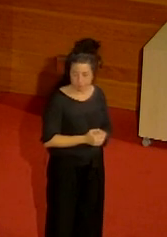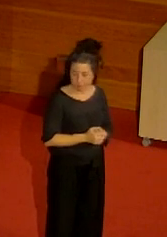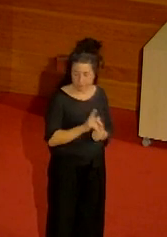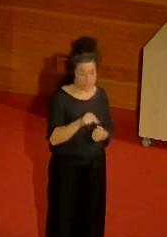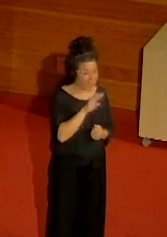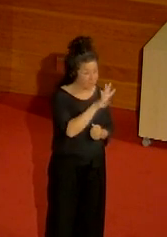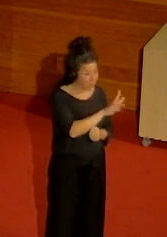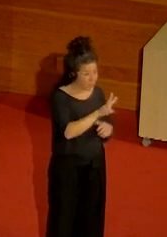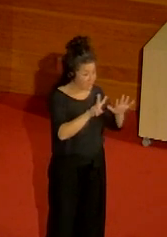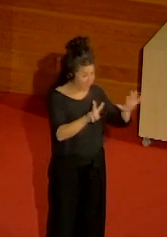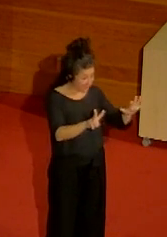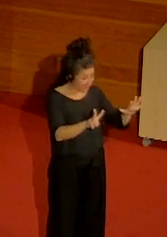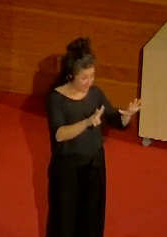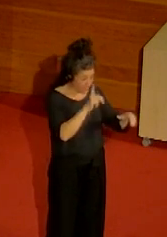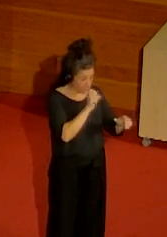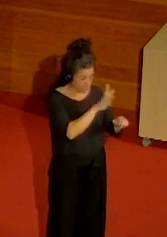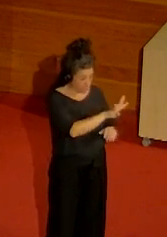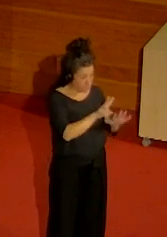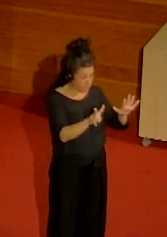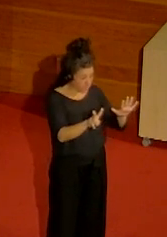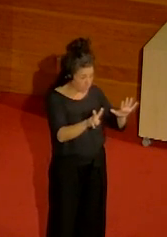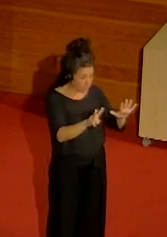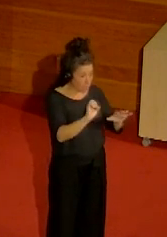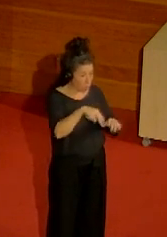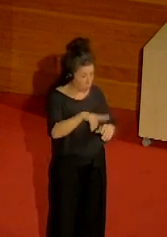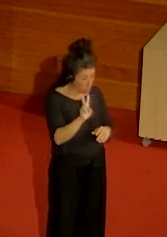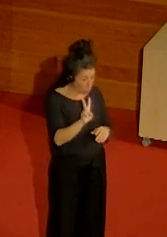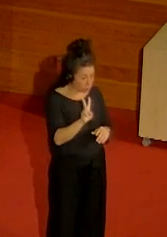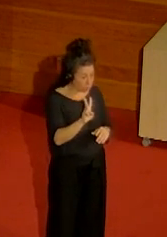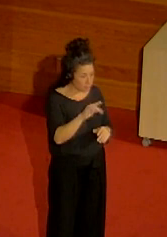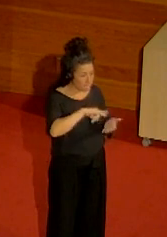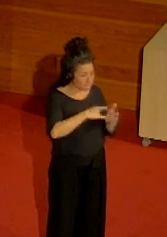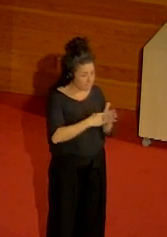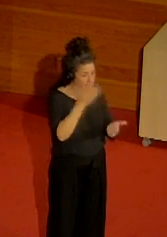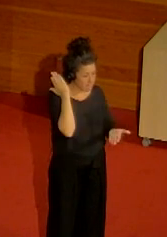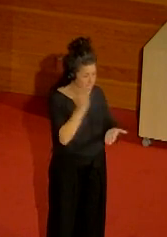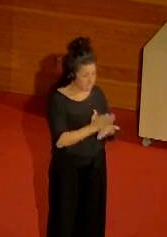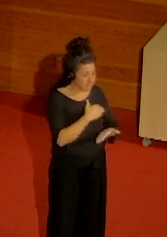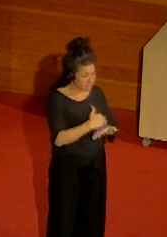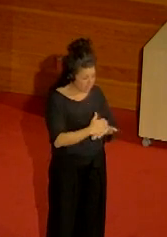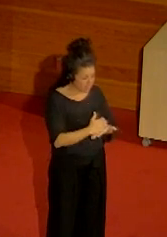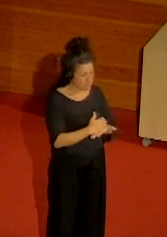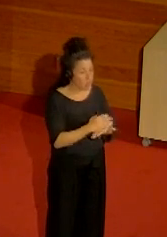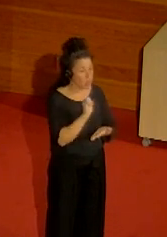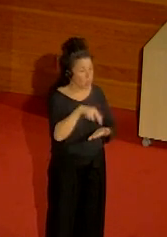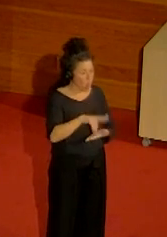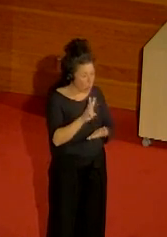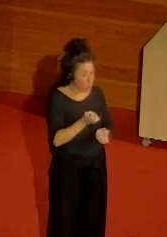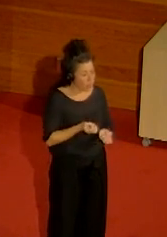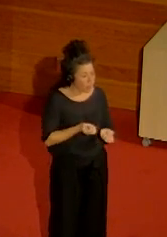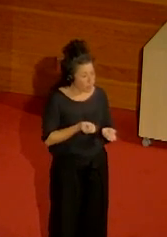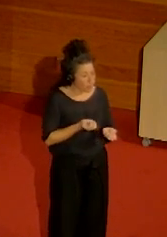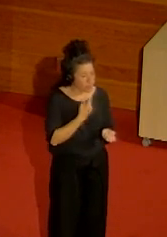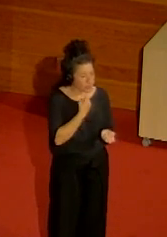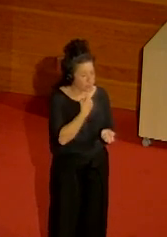que es cuando se aprueba el plan de partición de la ONU antes unos meses antes de que bengurión de la independencia la declara lo que